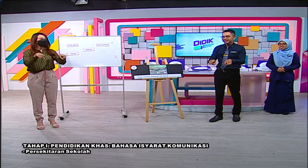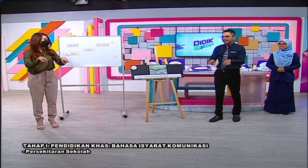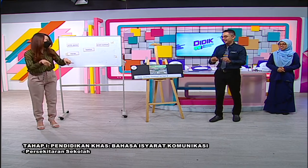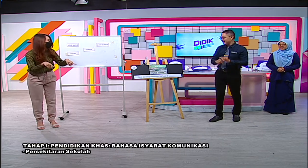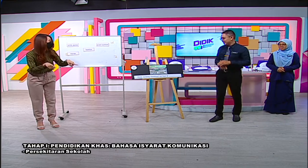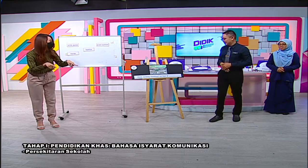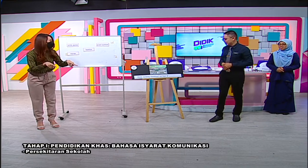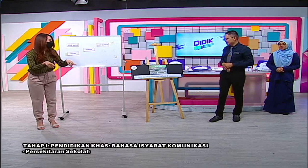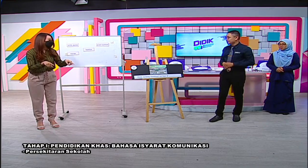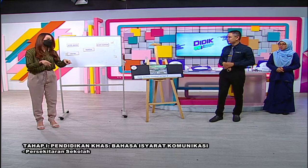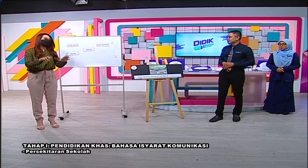Sedang.